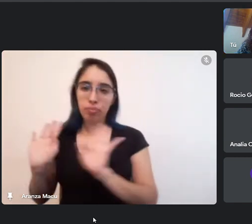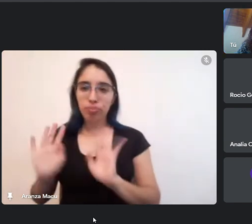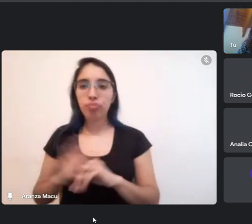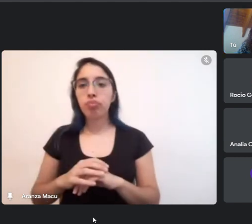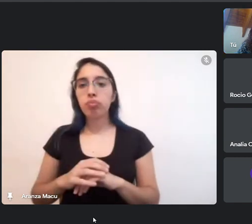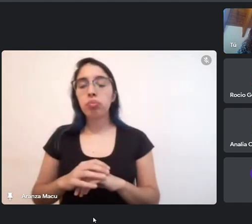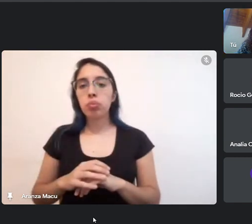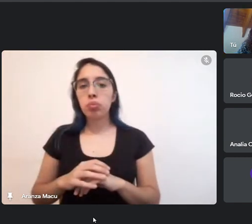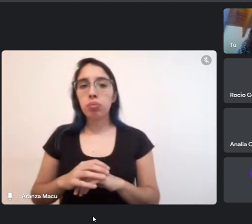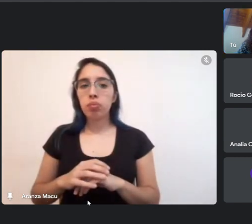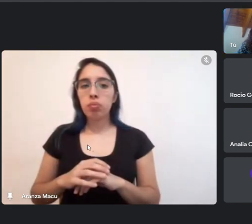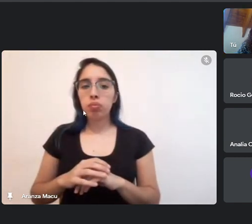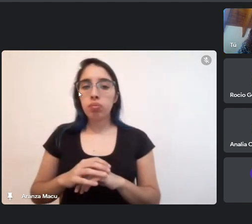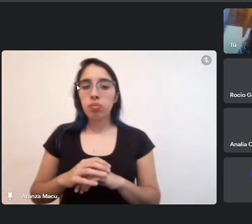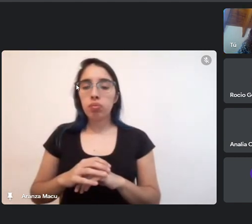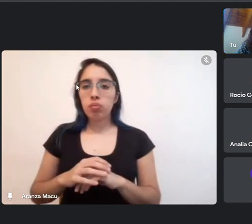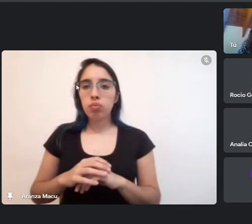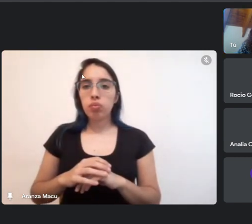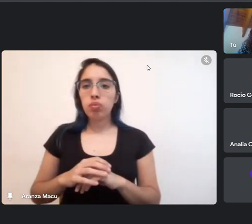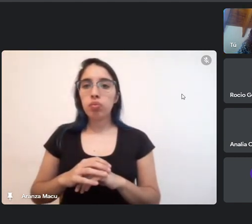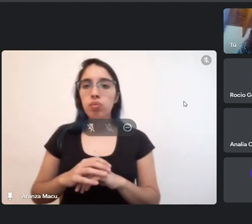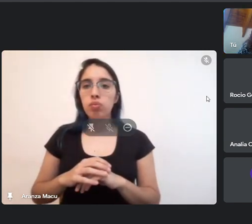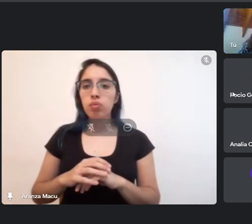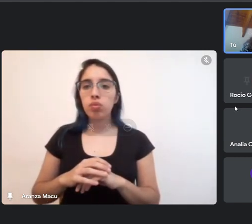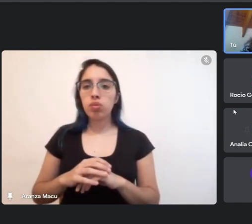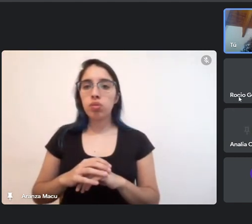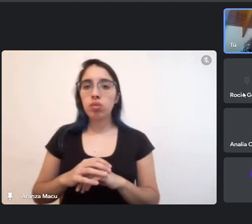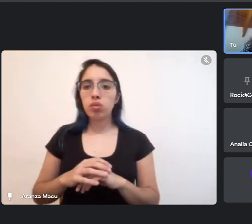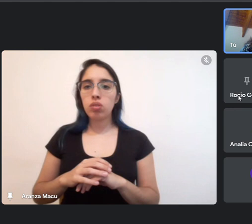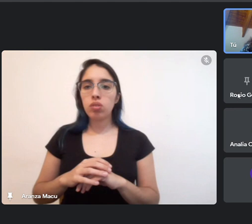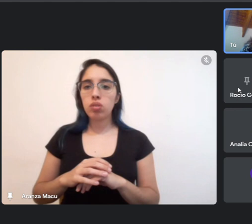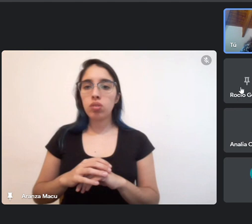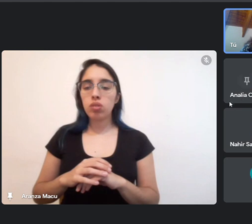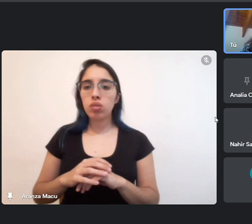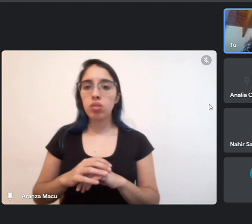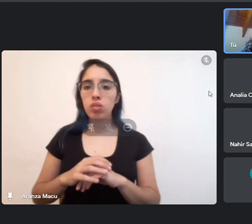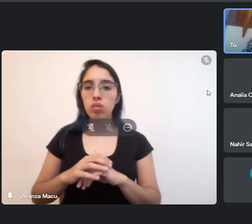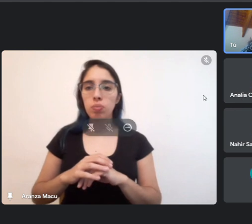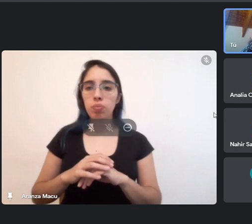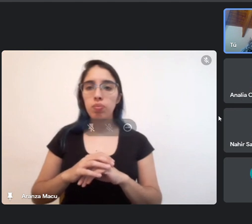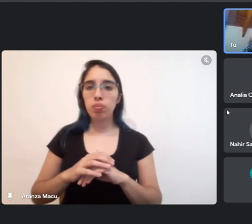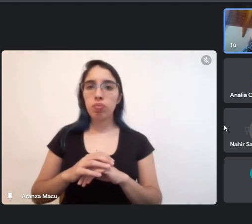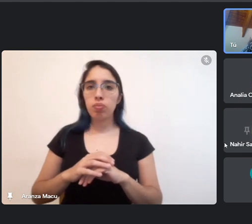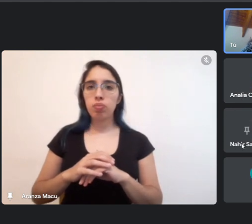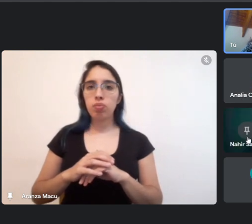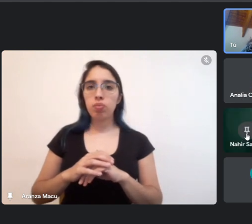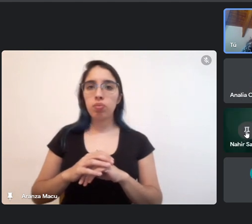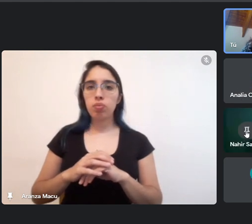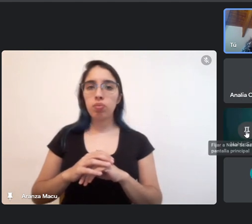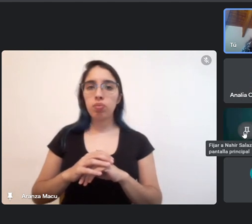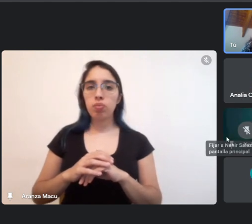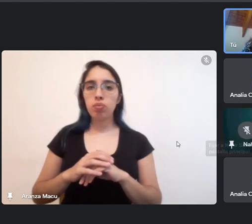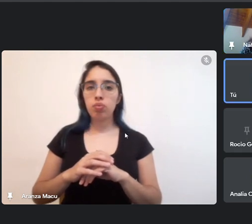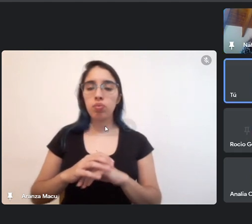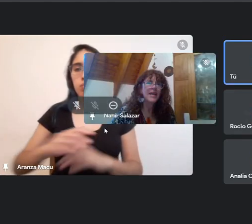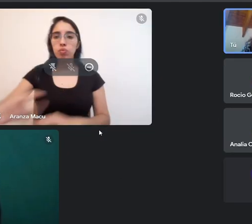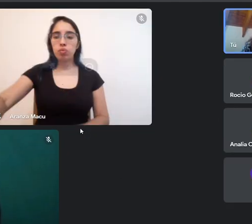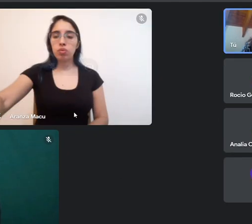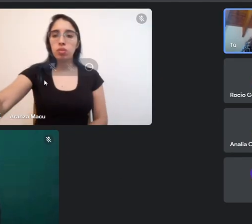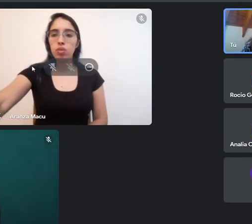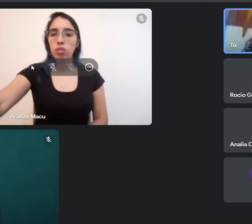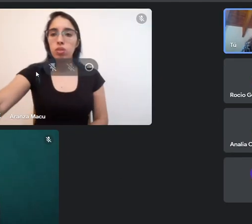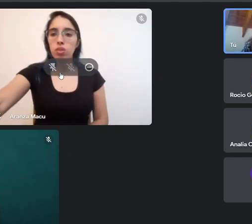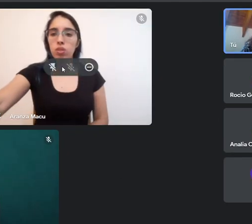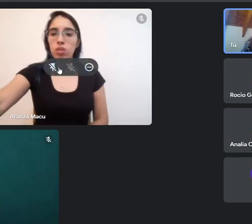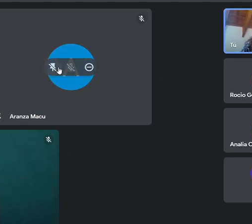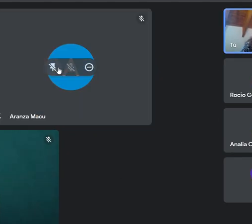¿Hacemos un cambio de intérprete? ¿Quién va ahora? ¿Rosy? ¿Quién? Nair. Bien, Nair, gracias.